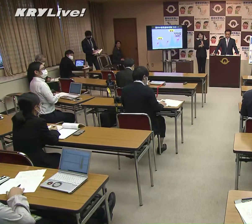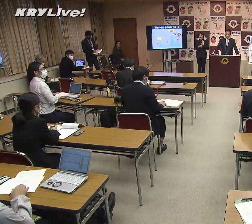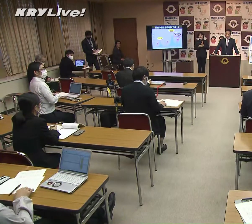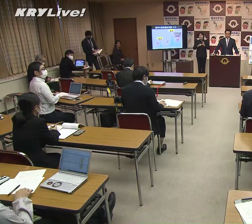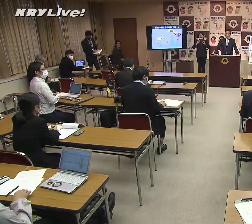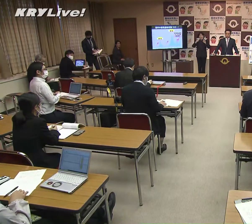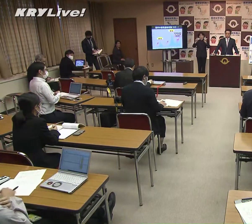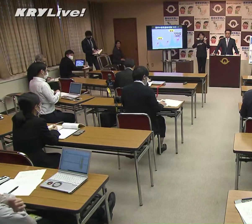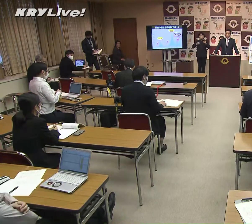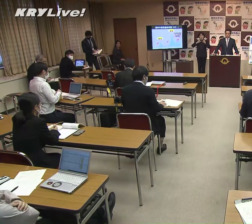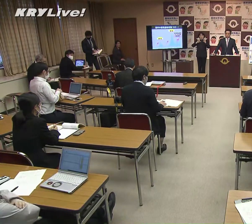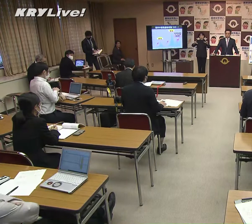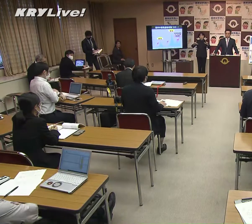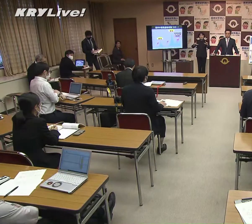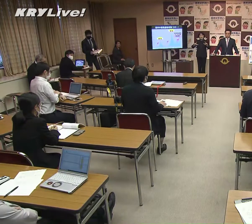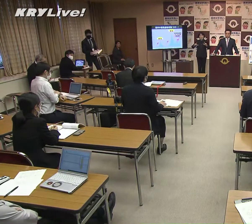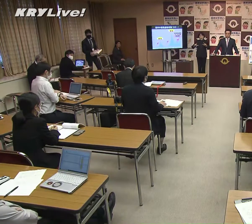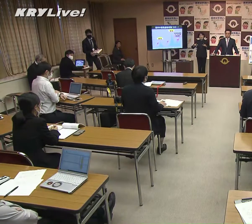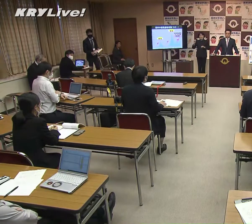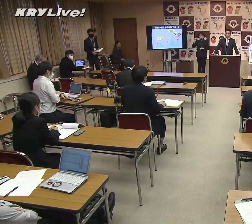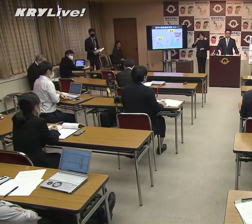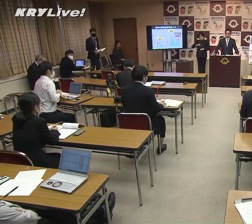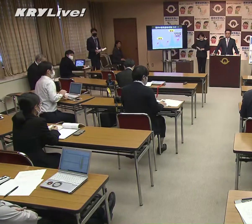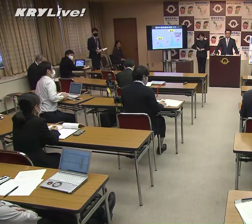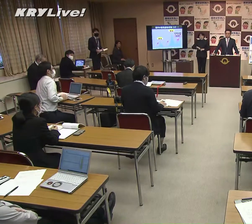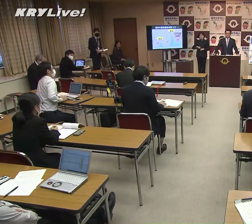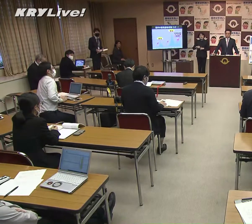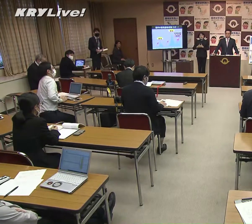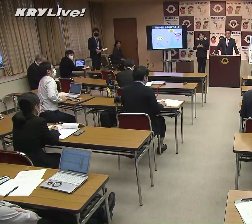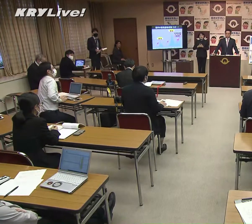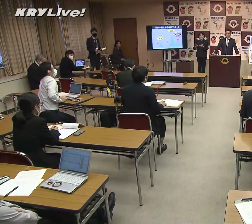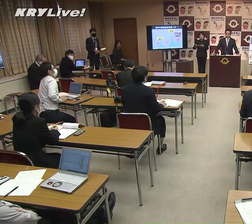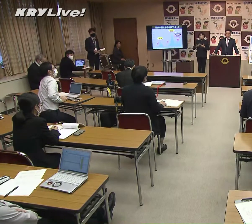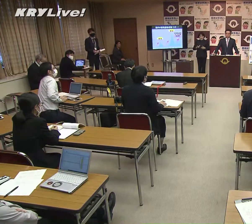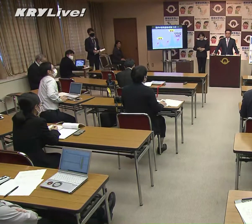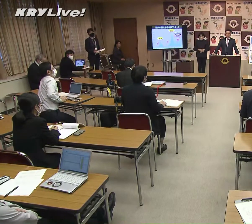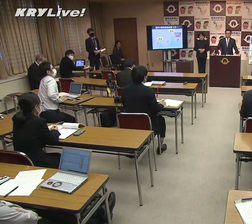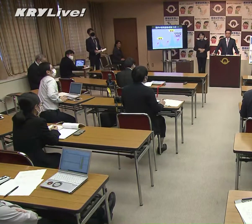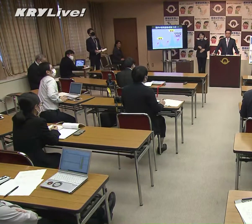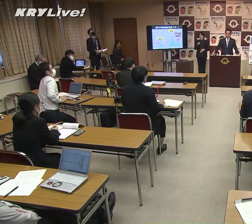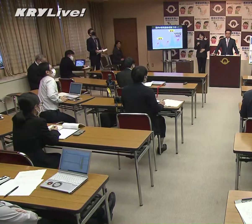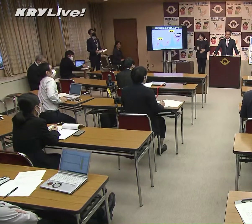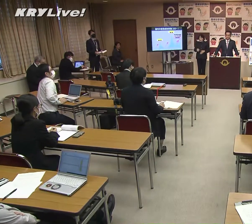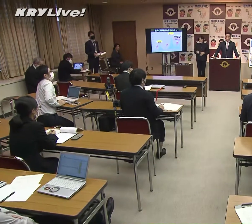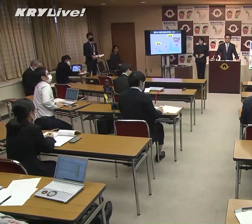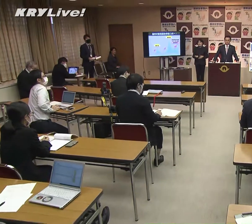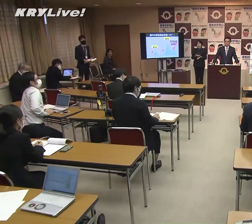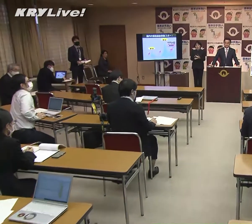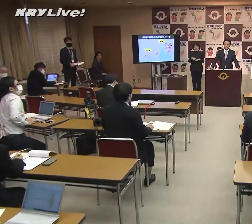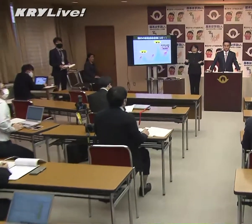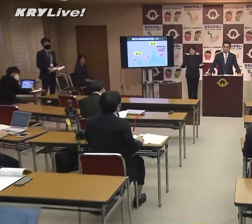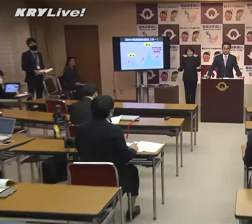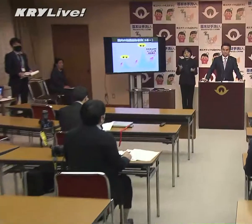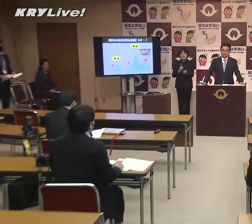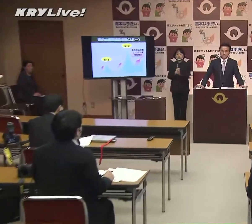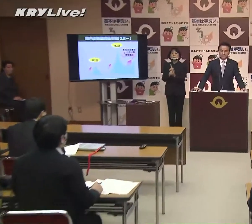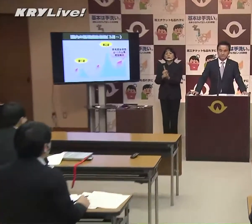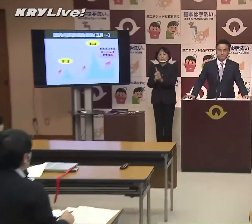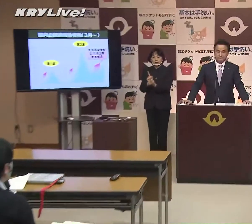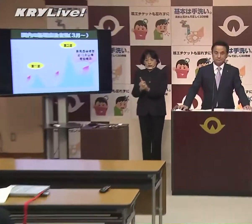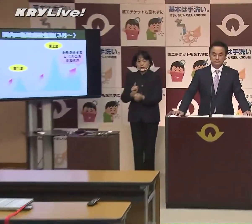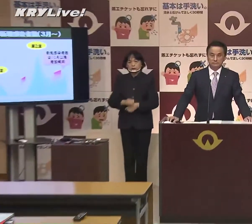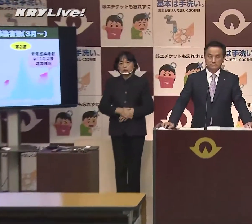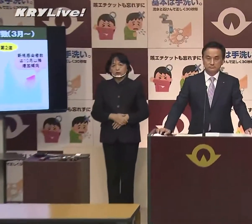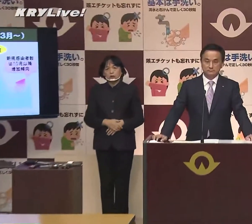こういうふうな、なんていうんですか、感染した方とかですね、感染が起きた店に対してですね、例えばそういうふうな高く風潮とかが生まれ